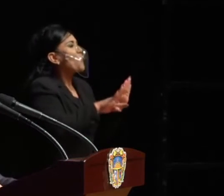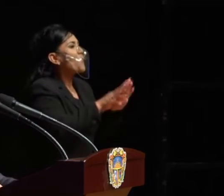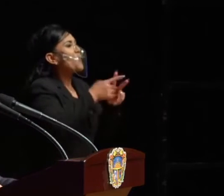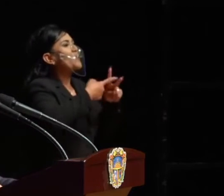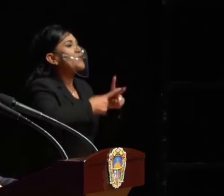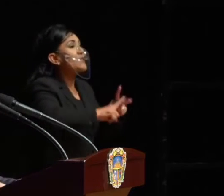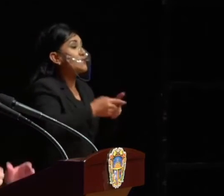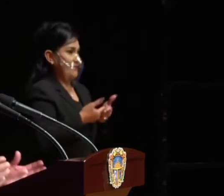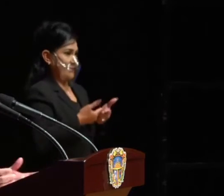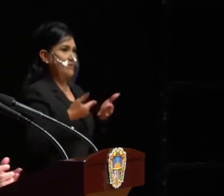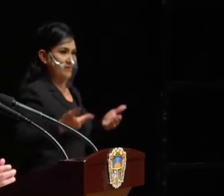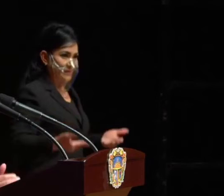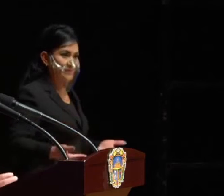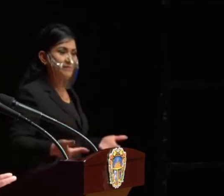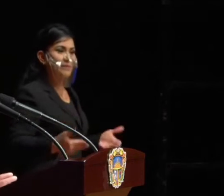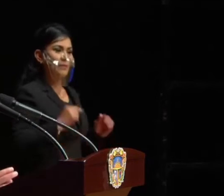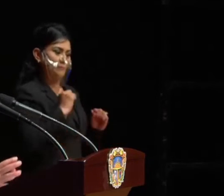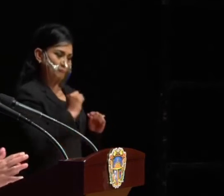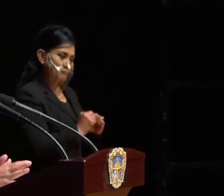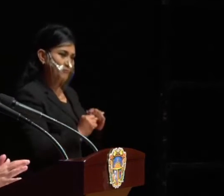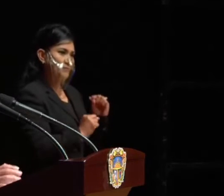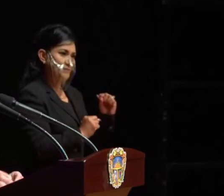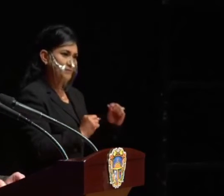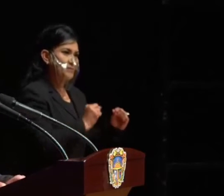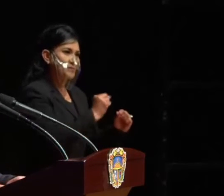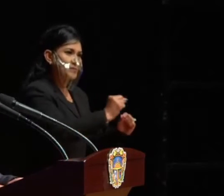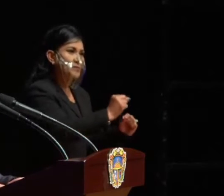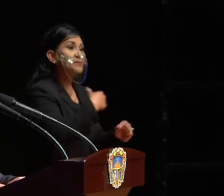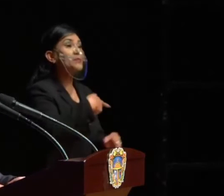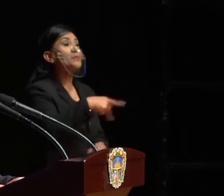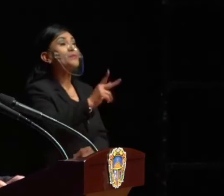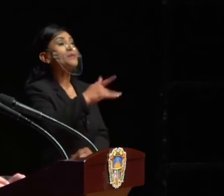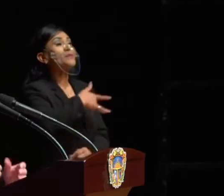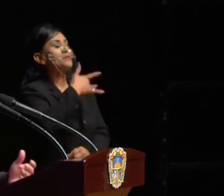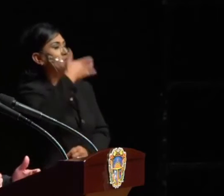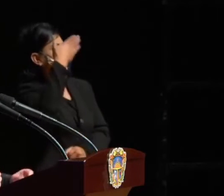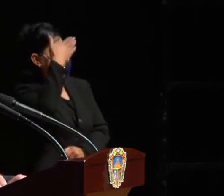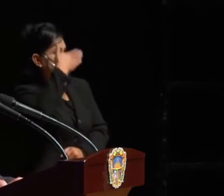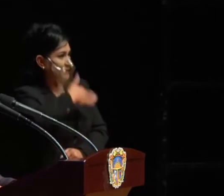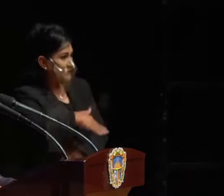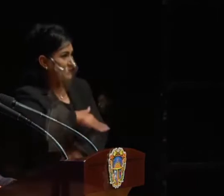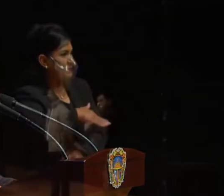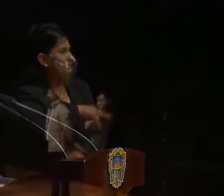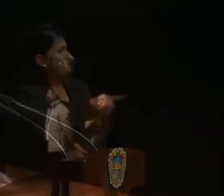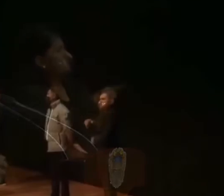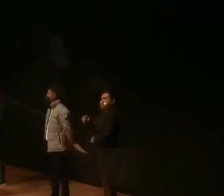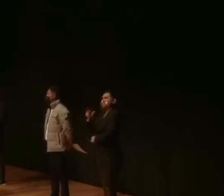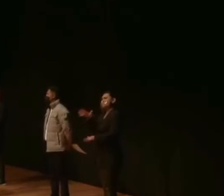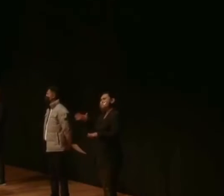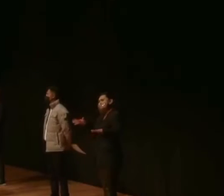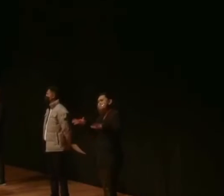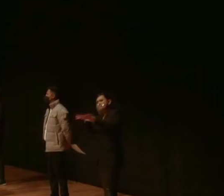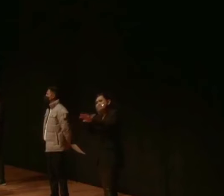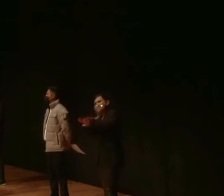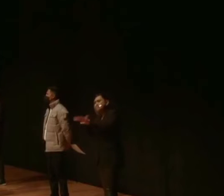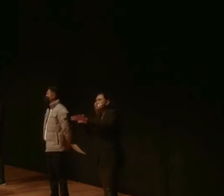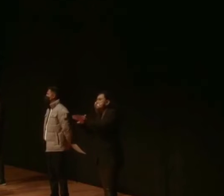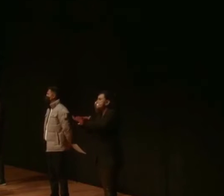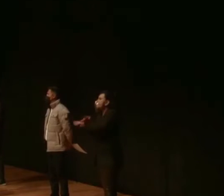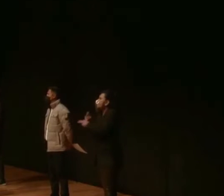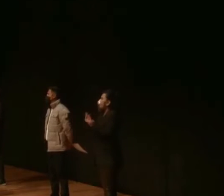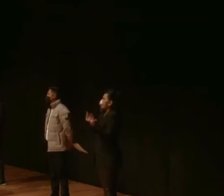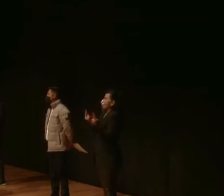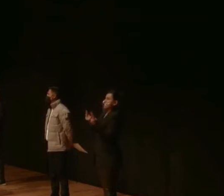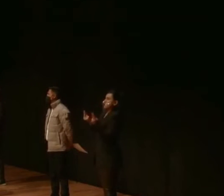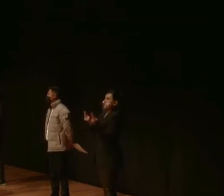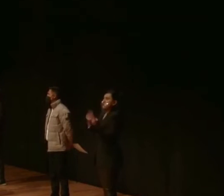el presente, siendo conscientes que las transformaciones que vivimos y de la necesidad de